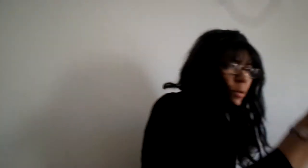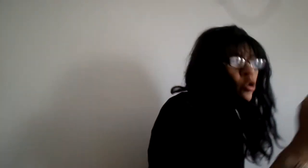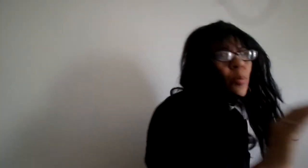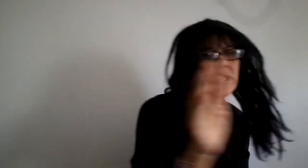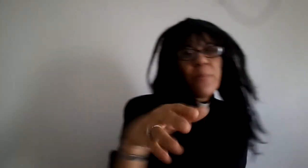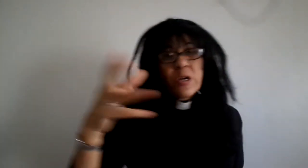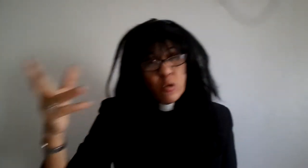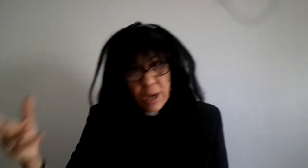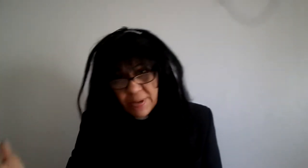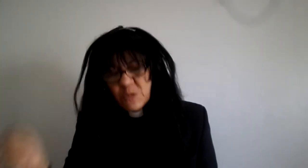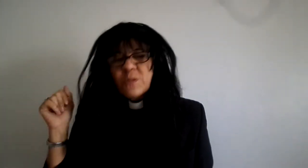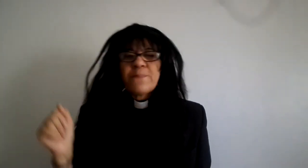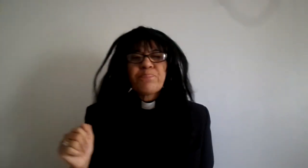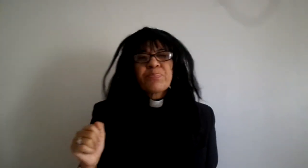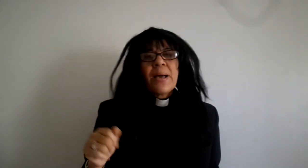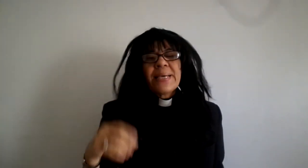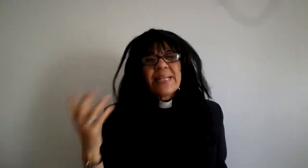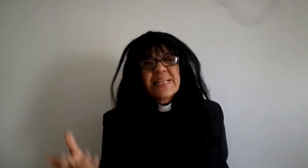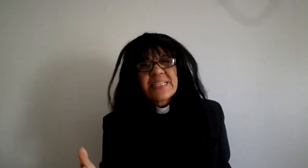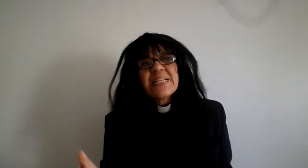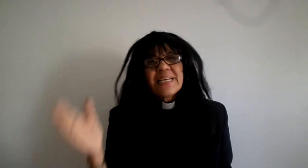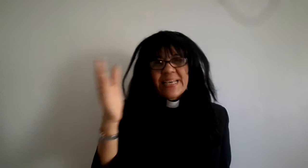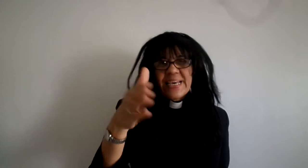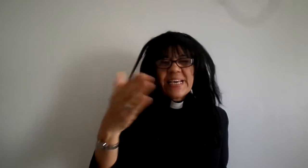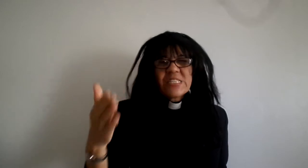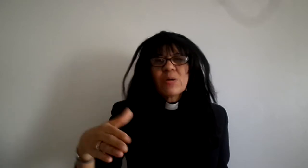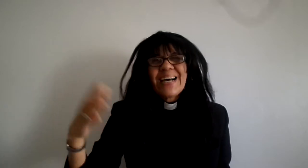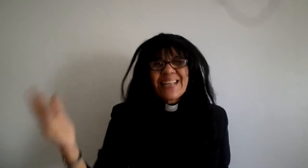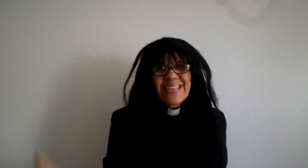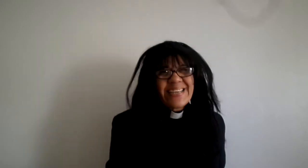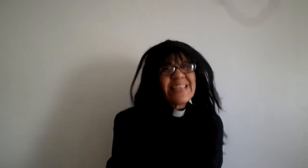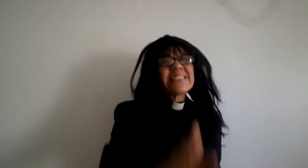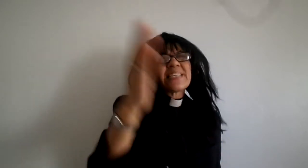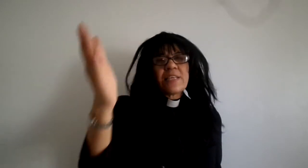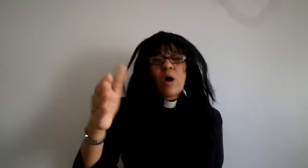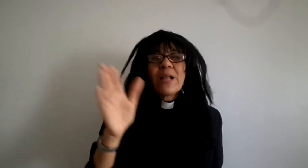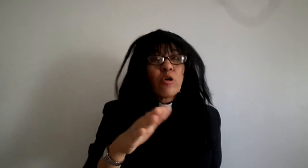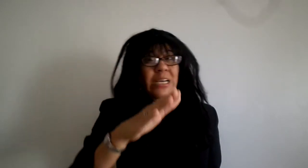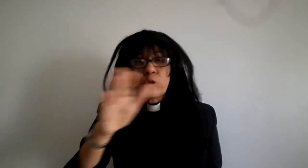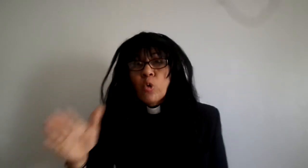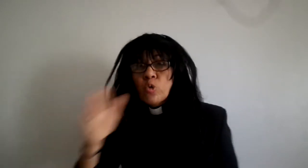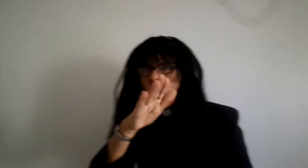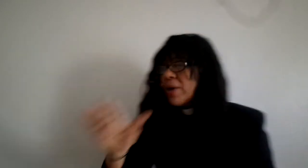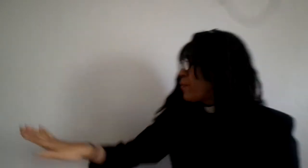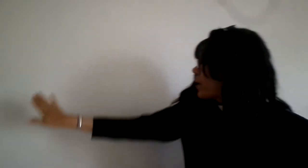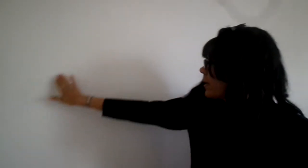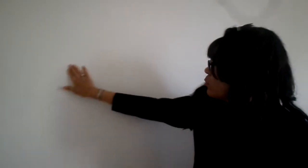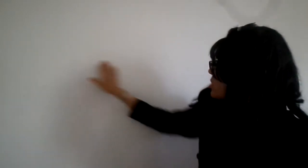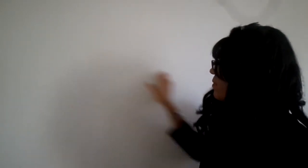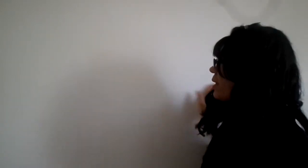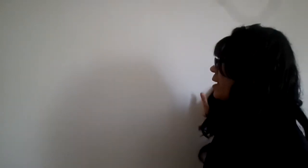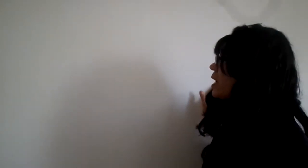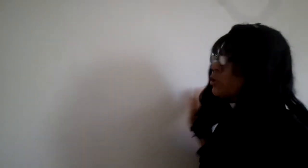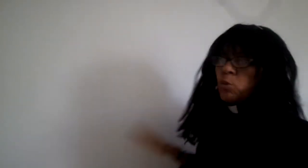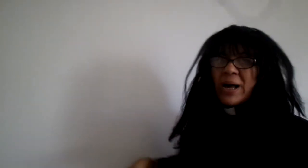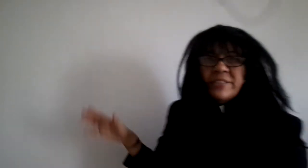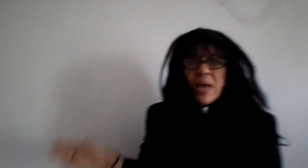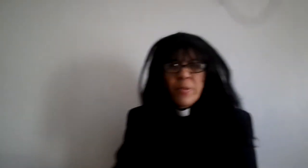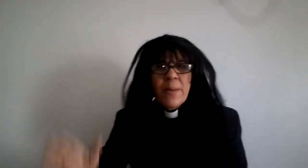mundo, ¿por qué? Porque son cabezones. Quiere decir que eso es la creencia de Dios, algo que tú no ves, porque aquí no se ve. Tú vas al templo y